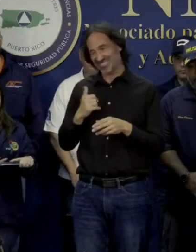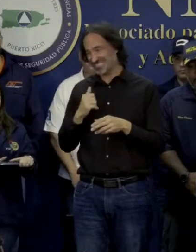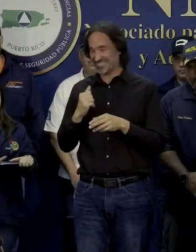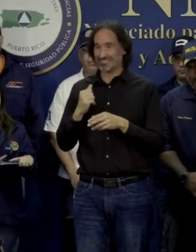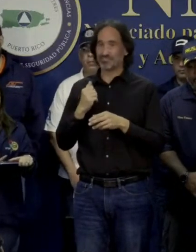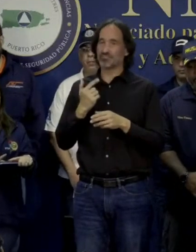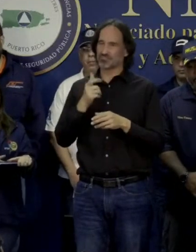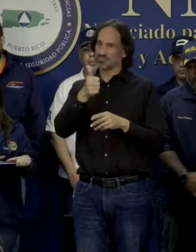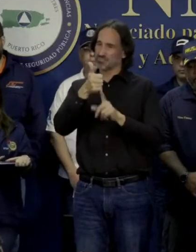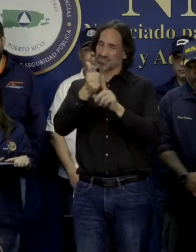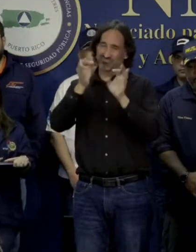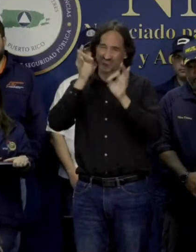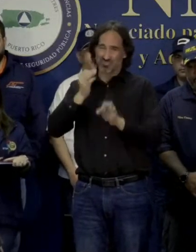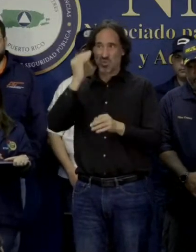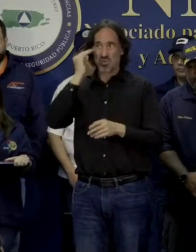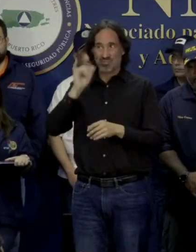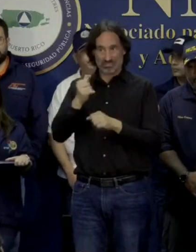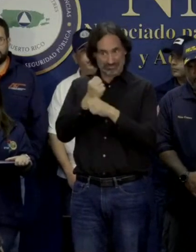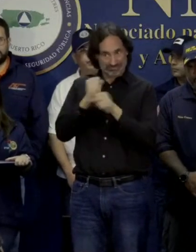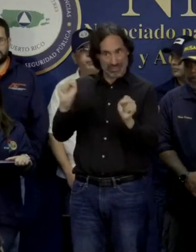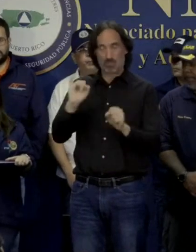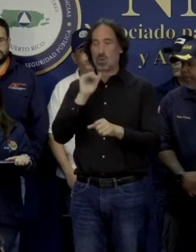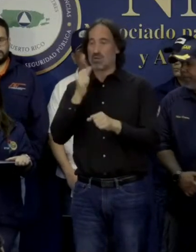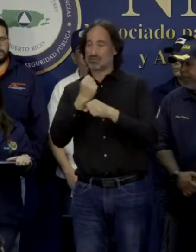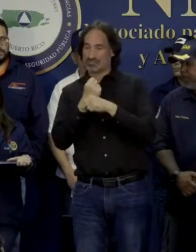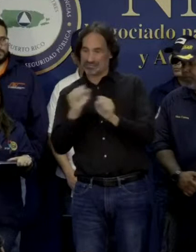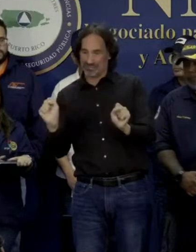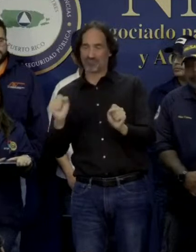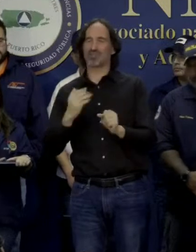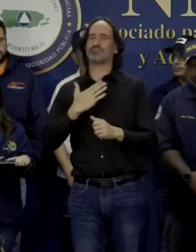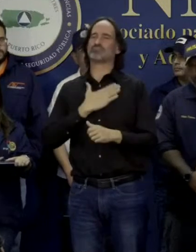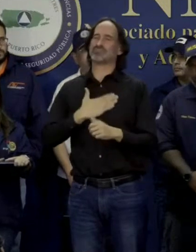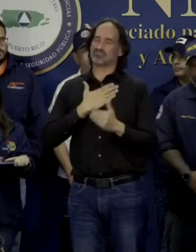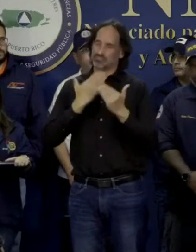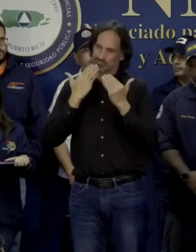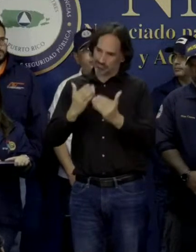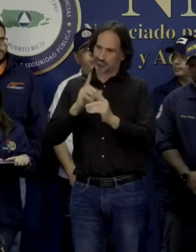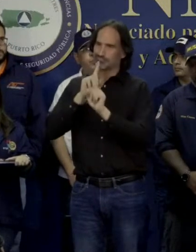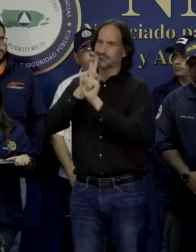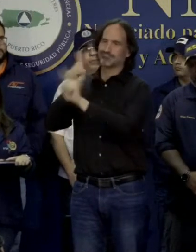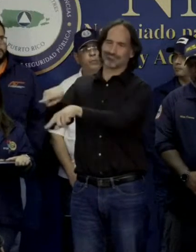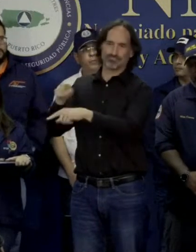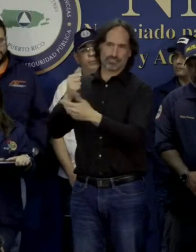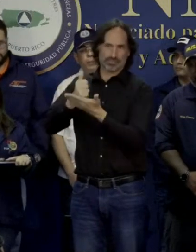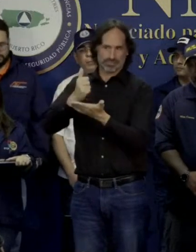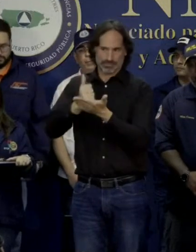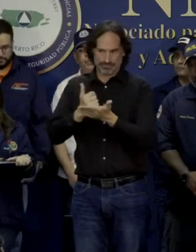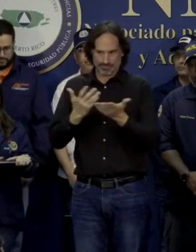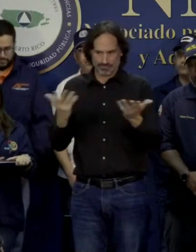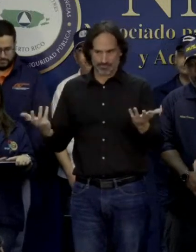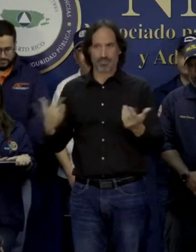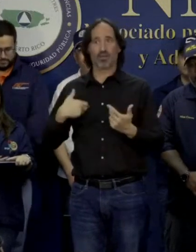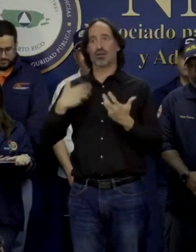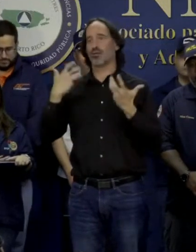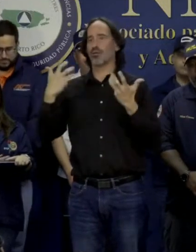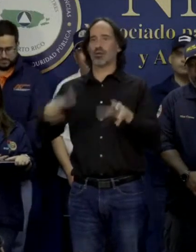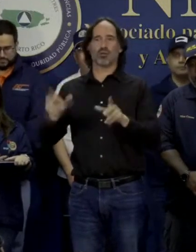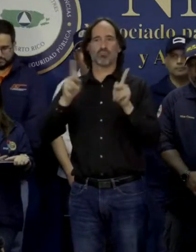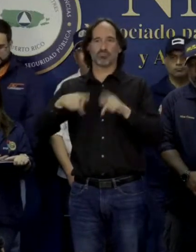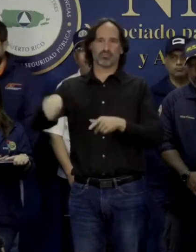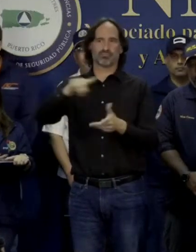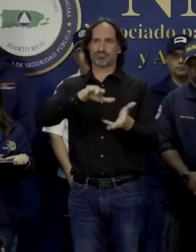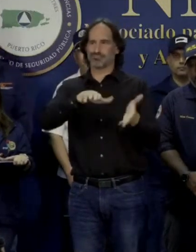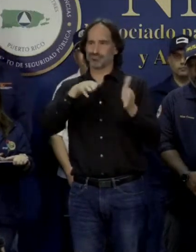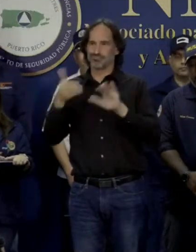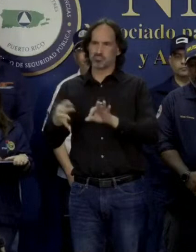alcaldesa, si los van a desalojar, seguir las instrucciones, porque lo que no queremos es pérdida de vida en este momento, proteger la vida de